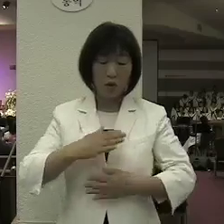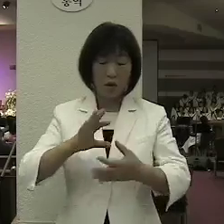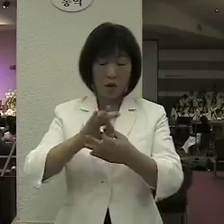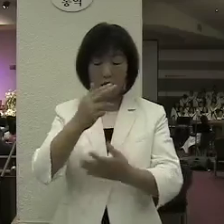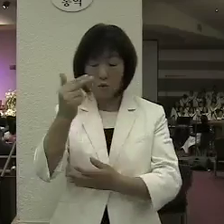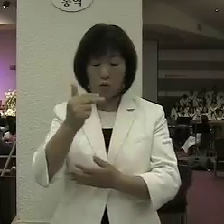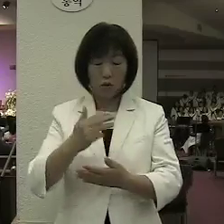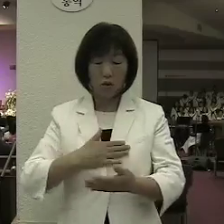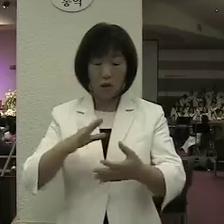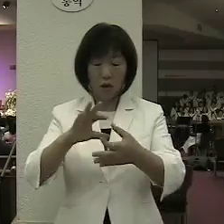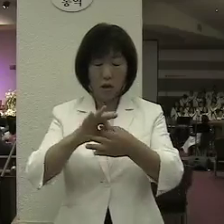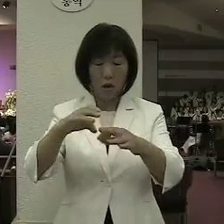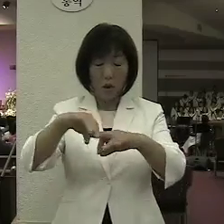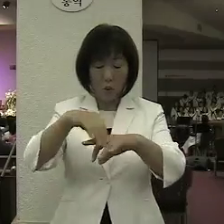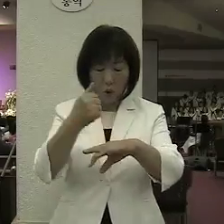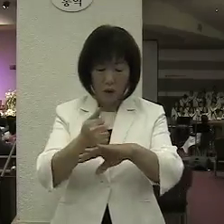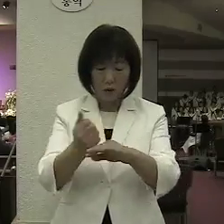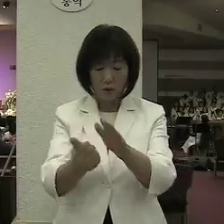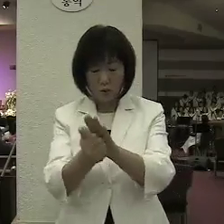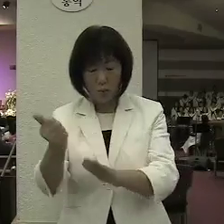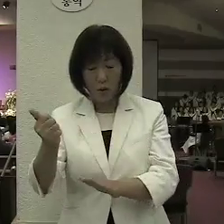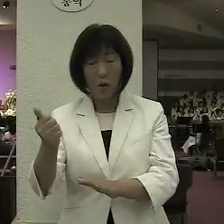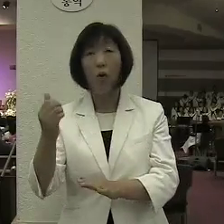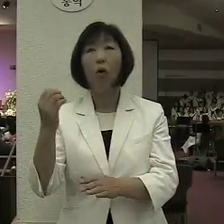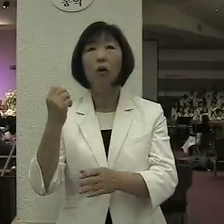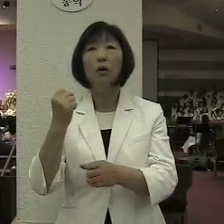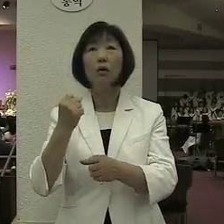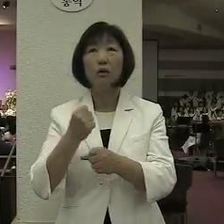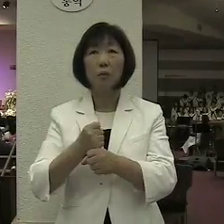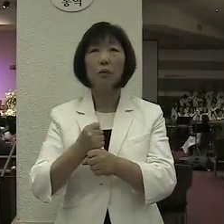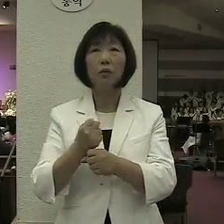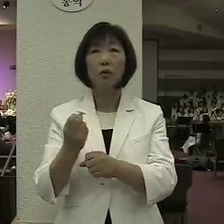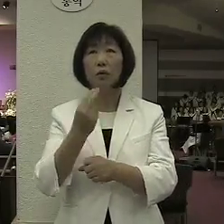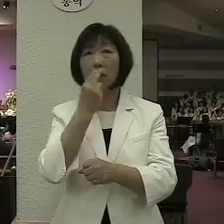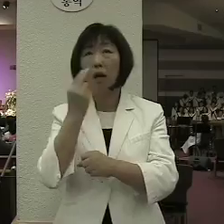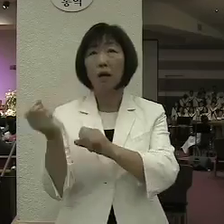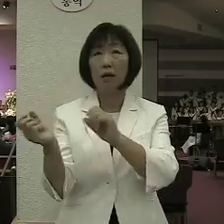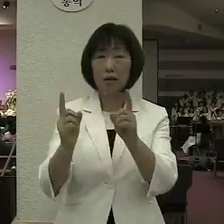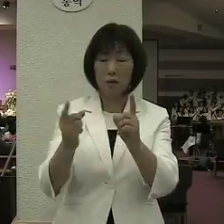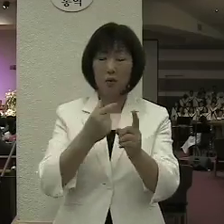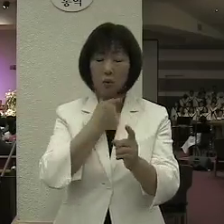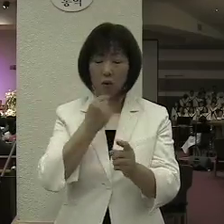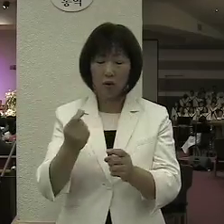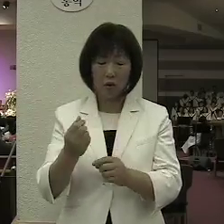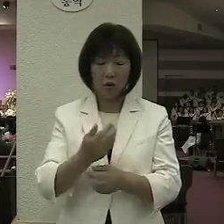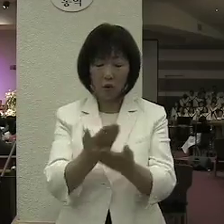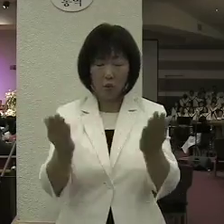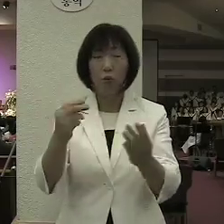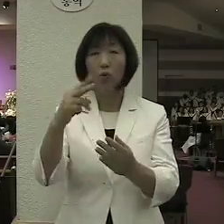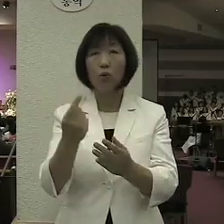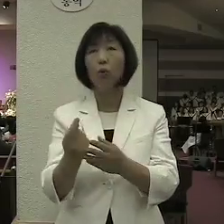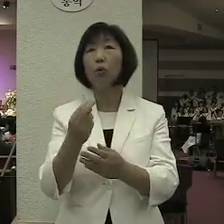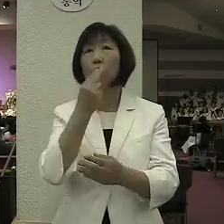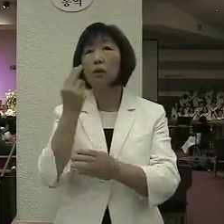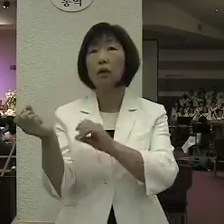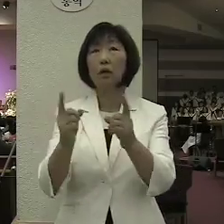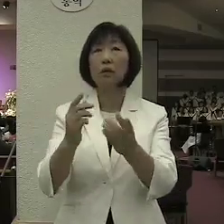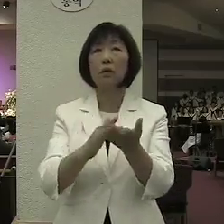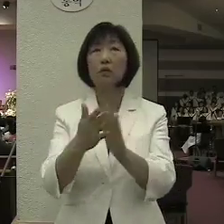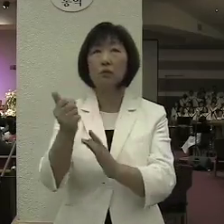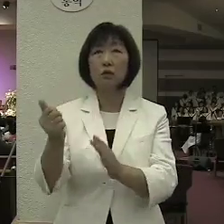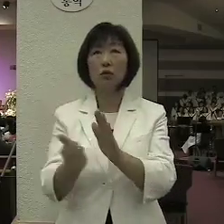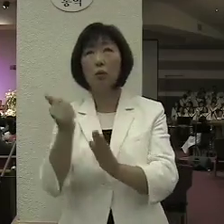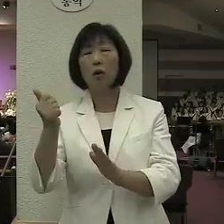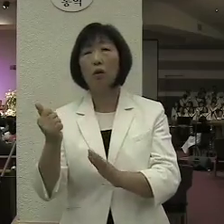비어있습니다. 주님은 부활하셨기 때문입니다. 저는 살아계신 그분을 따르렵니다. 저는 살아계신 그분을 나의 주로 삼고